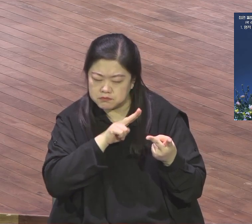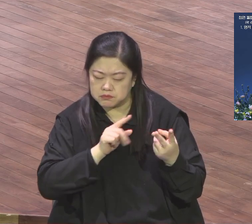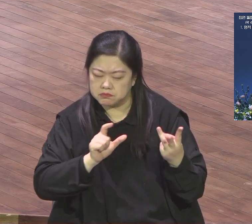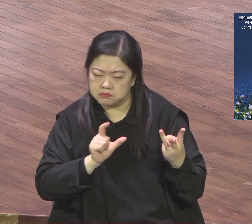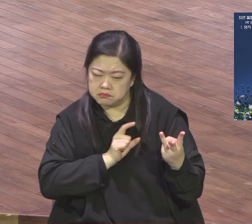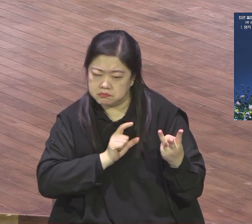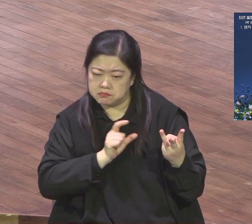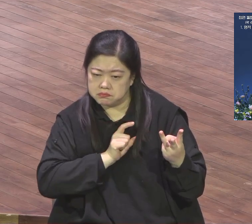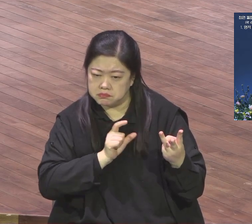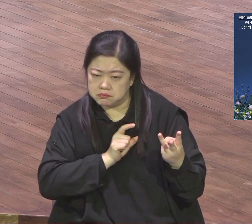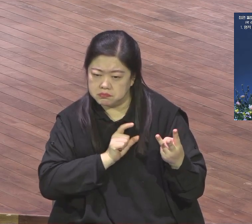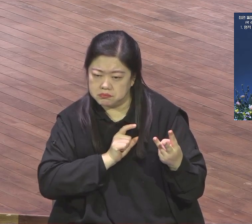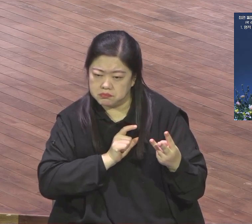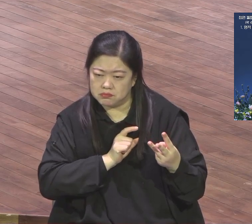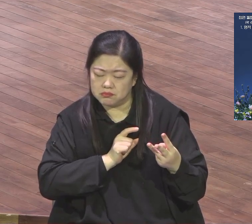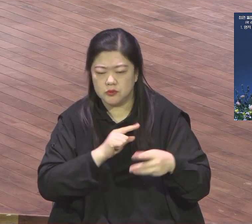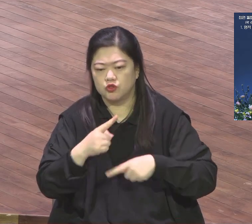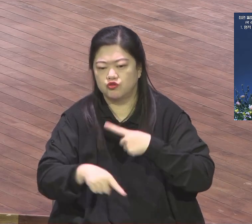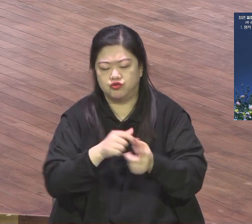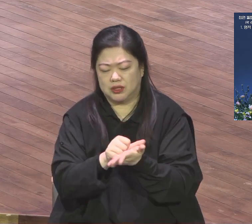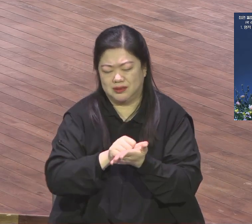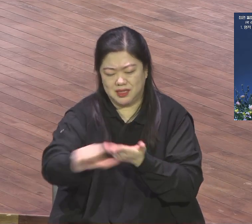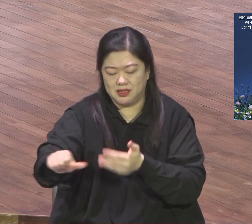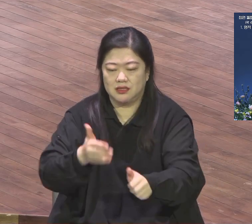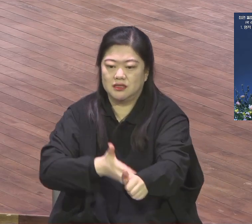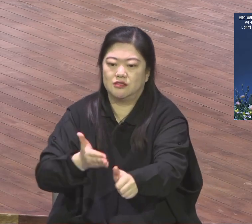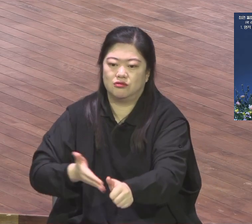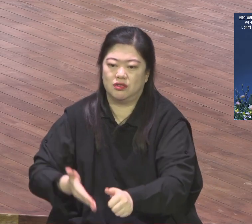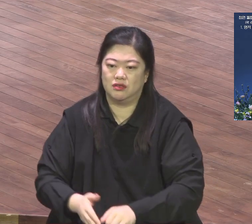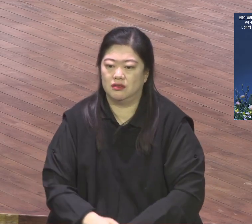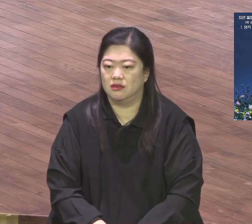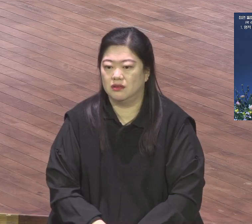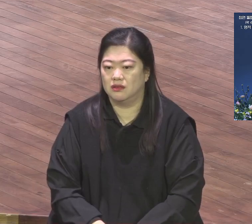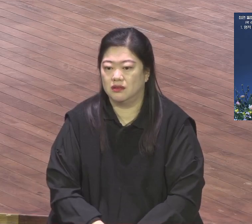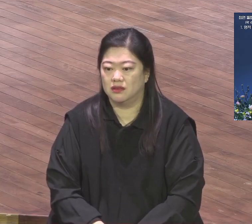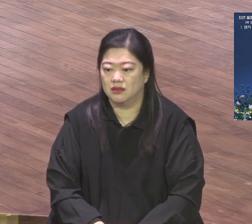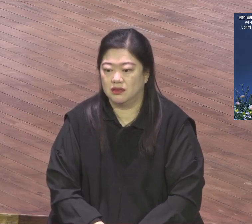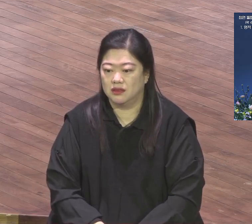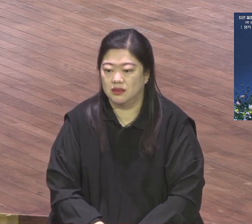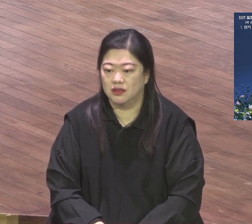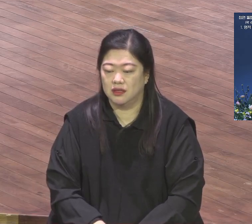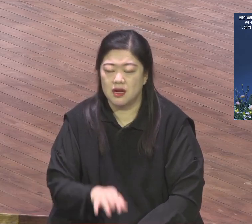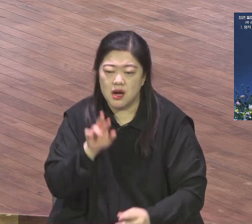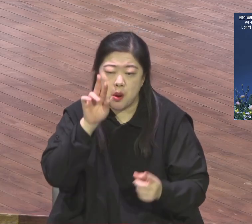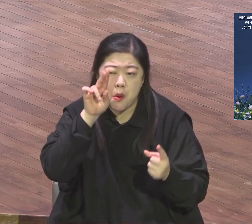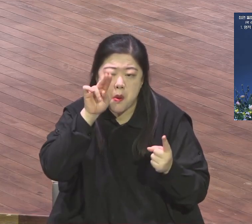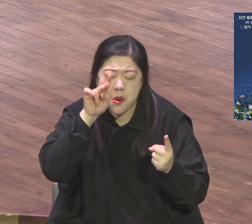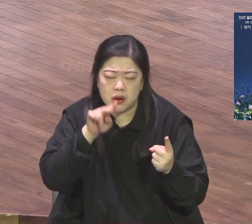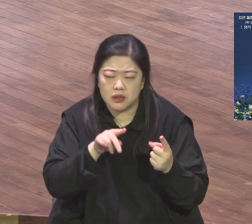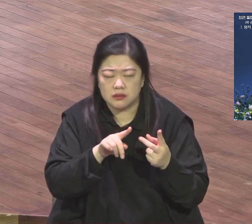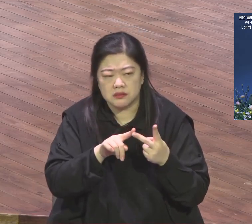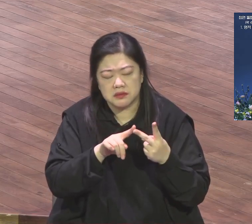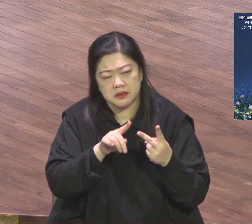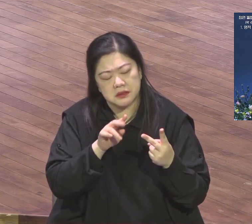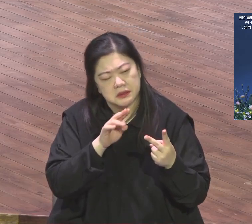믿음이 없으면요, 스스로 무너져버리지요. 믿음이 없으니까. 오늘 제자들의 모습이 그렇습니다.